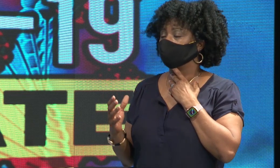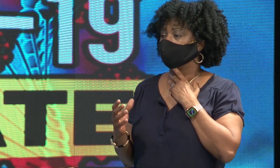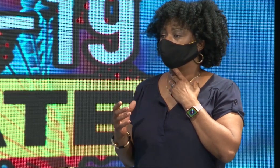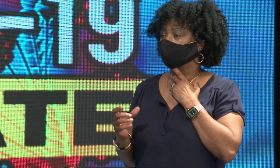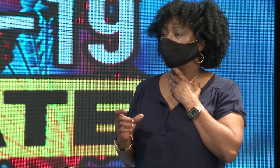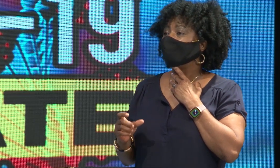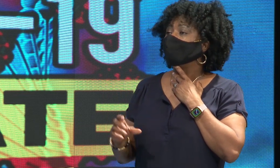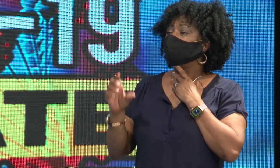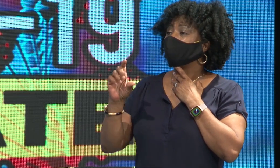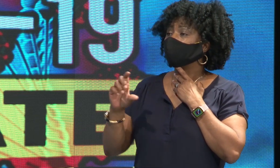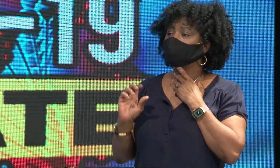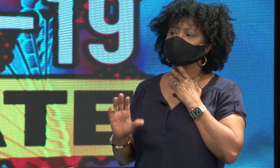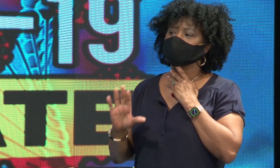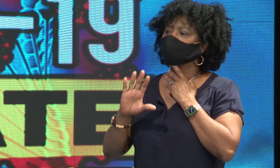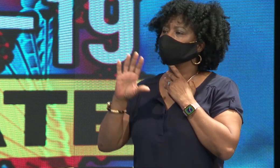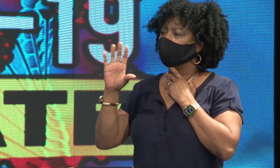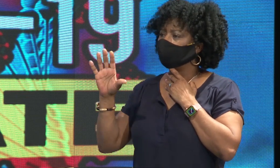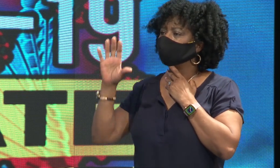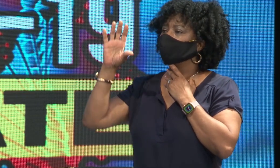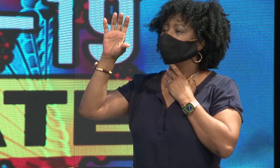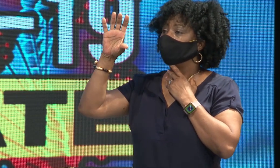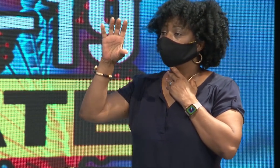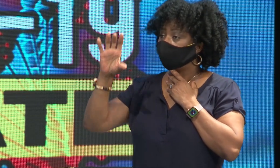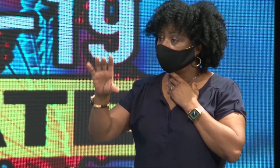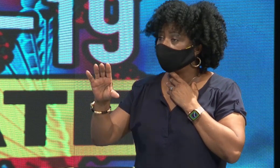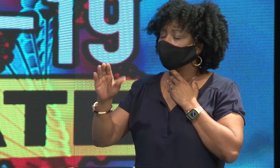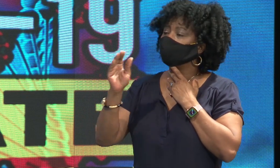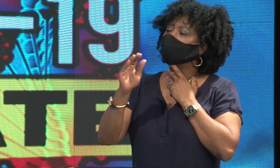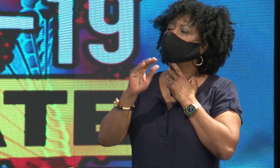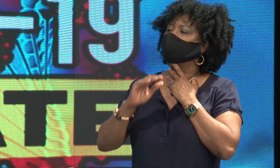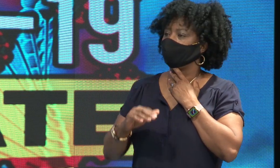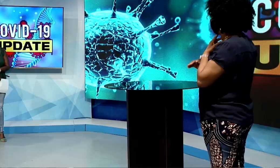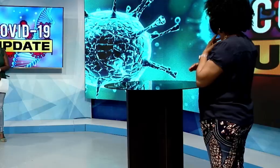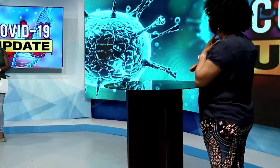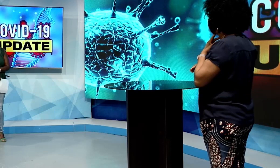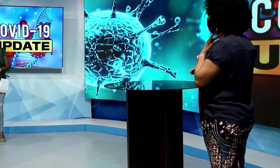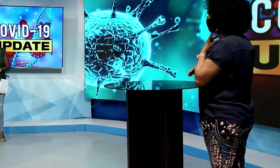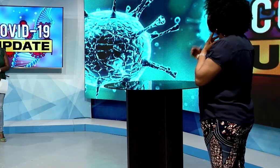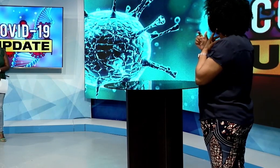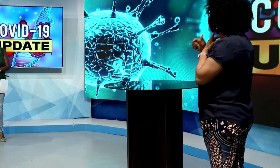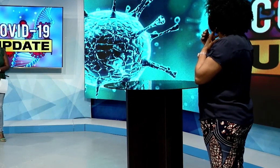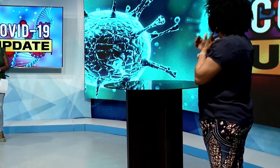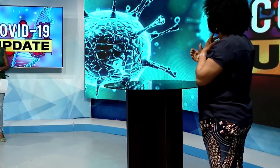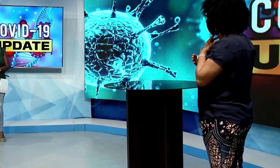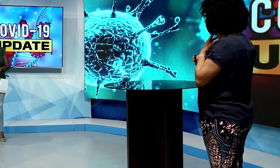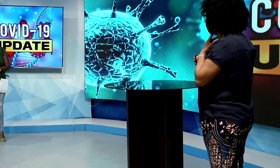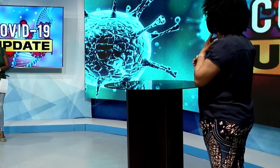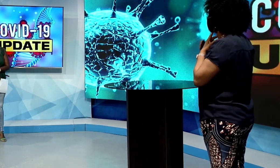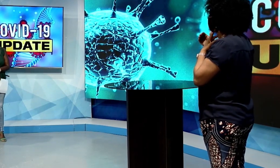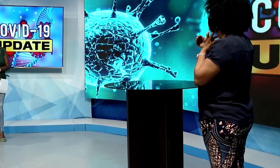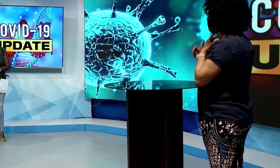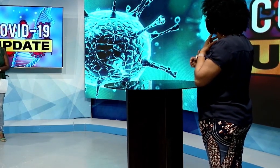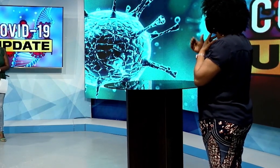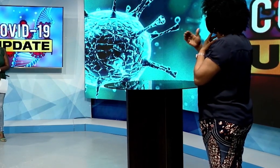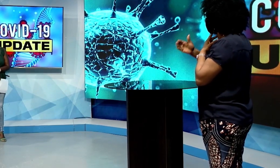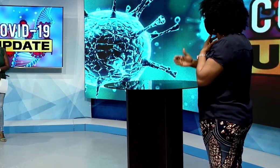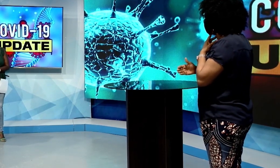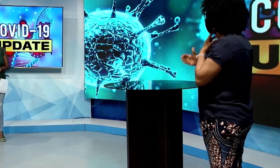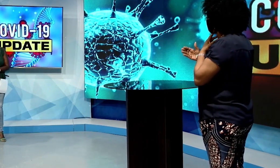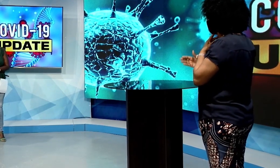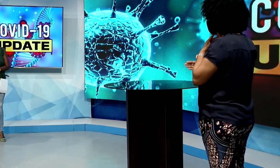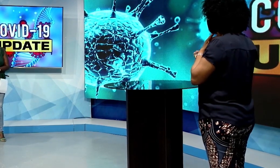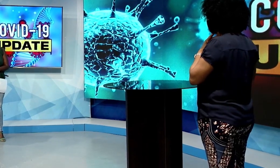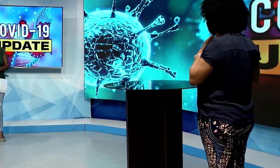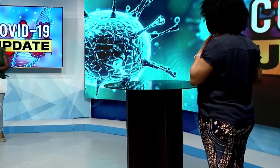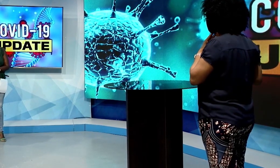positief ingesteld. Mijn glas is altijd half vol en niet half leeg. En ik ben ervan overtuigd dat als we de juiste